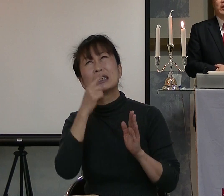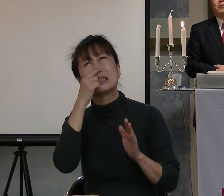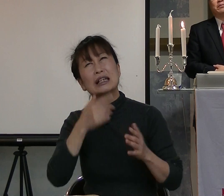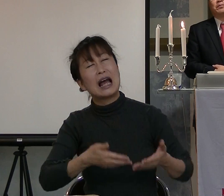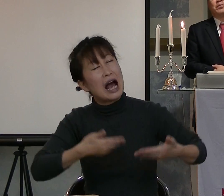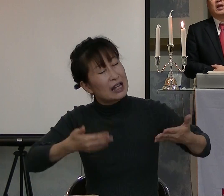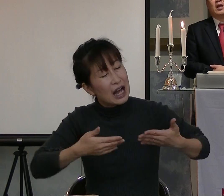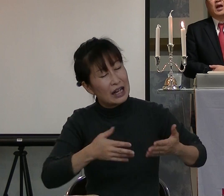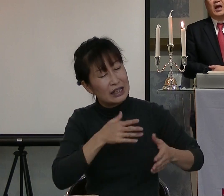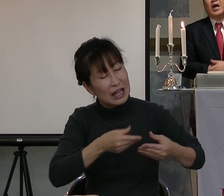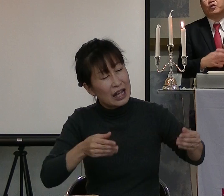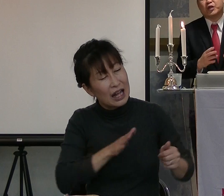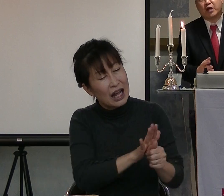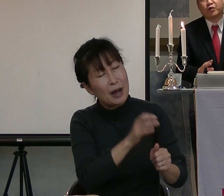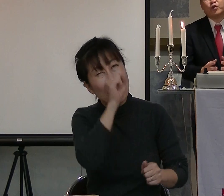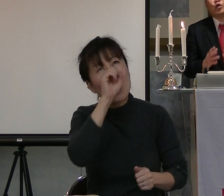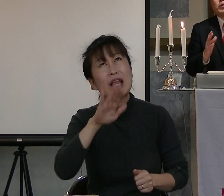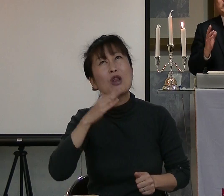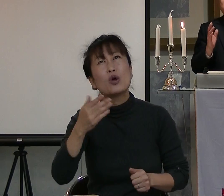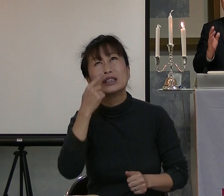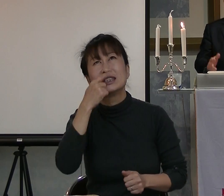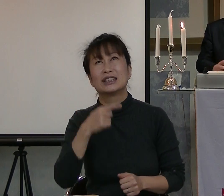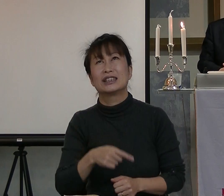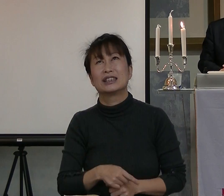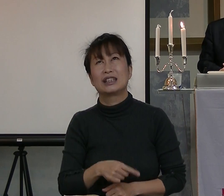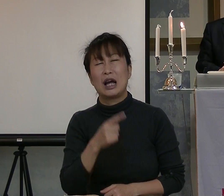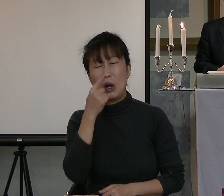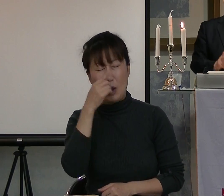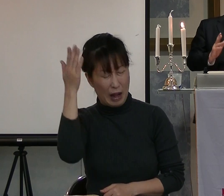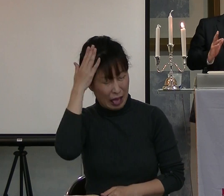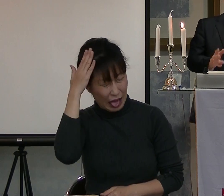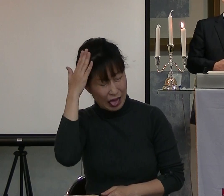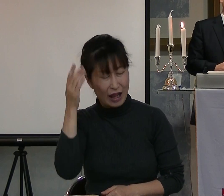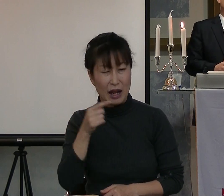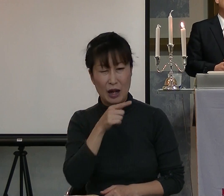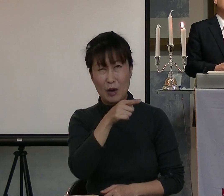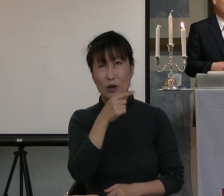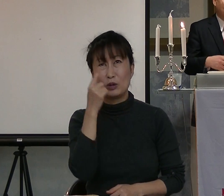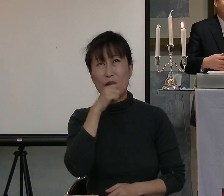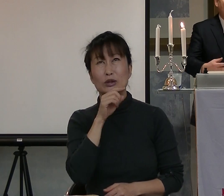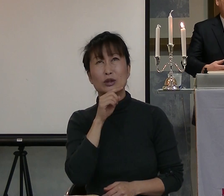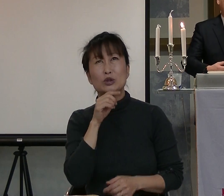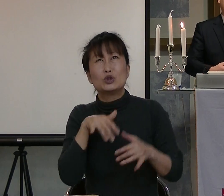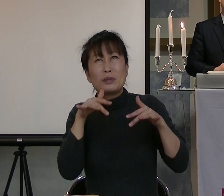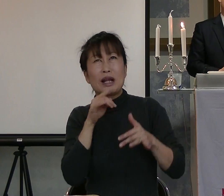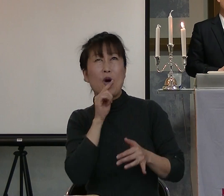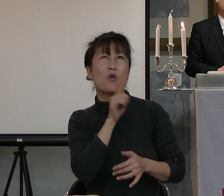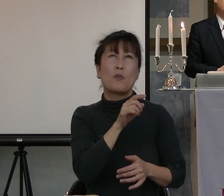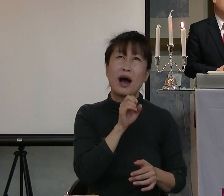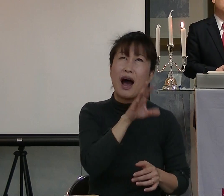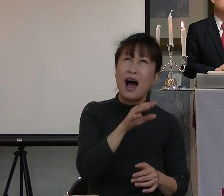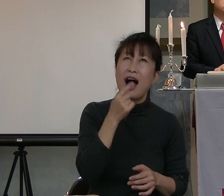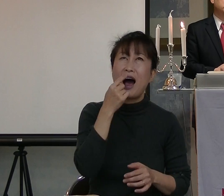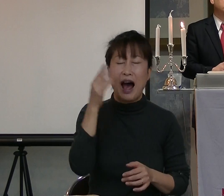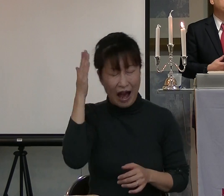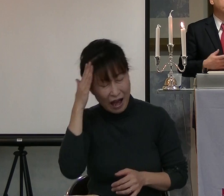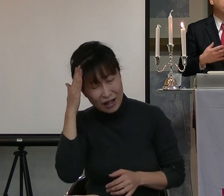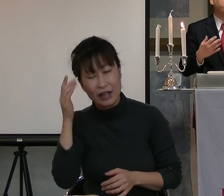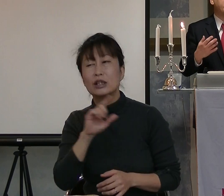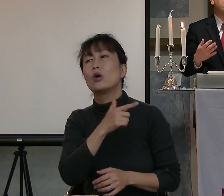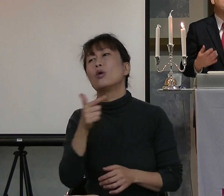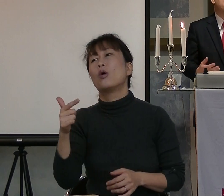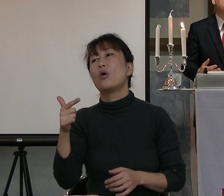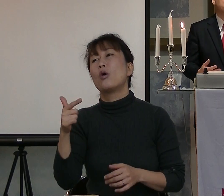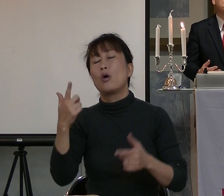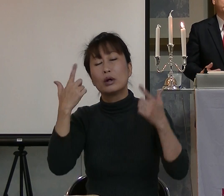かったのに、あの時はこんな言葉使わなかったらよかったのに、いろんな思いを我々